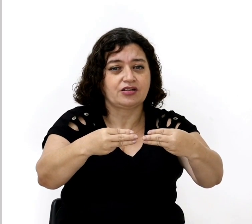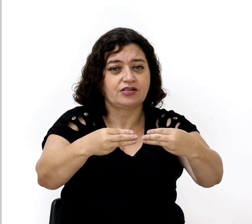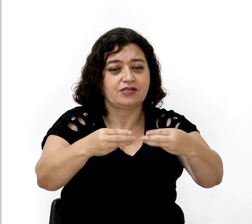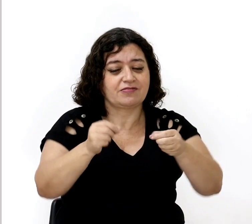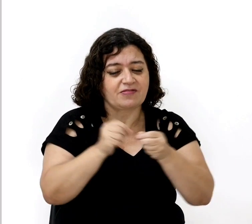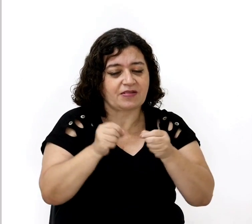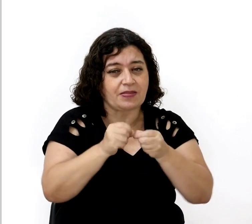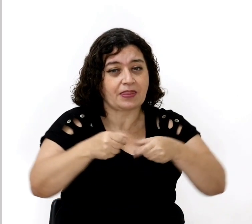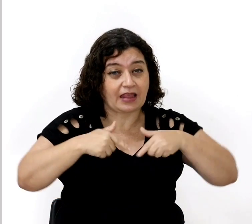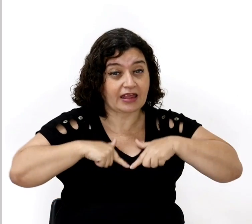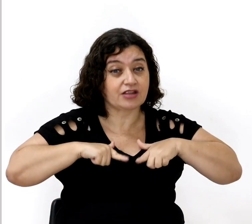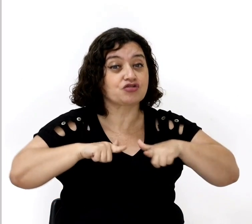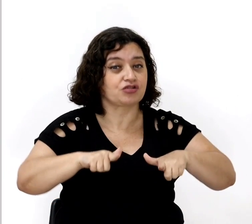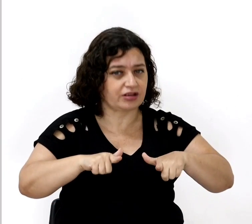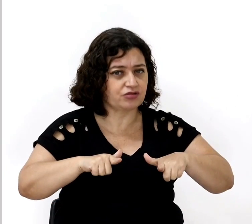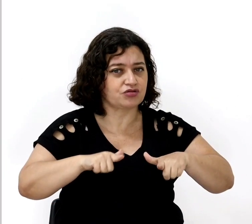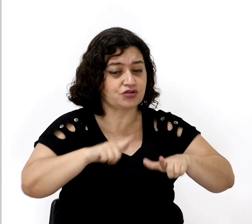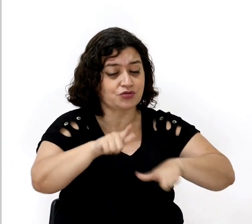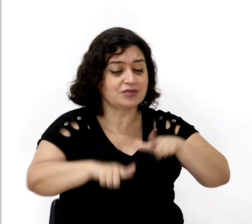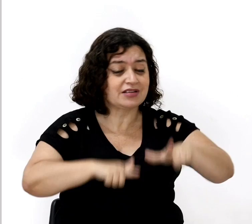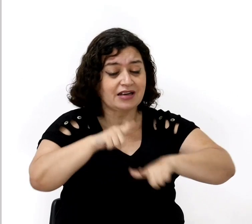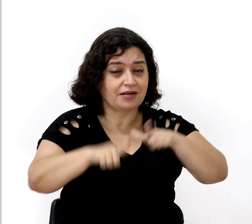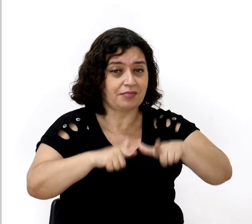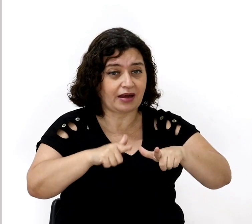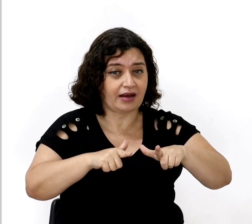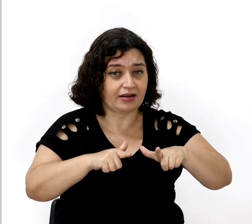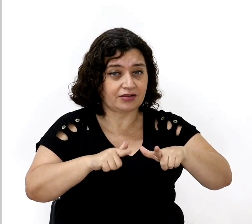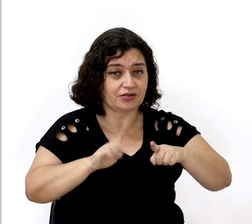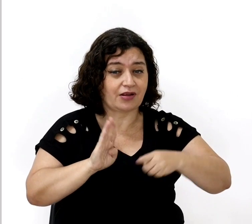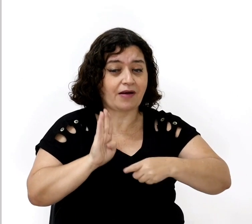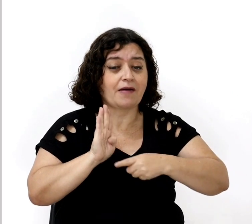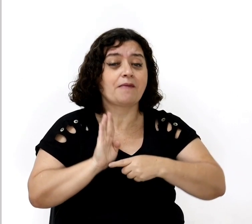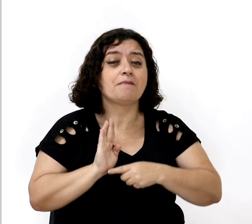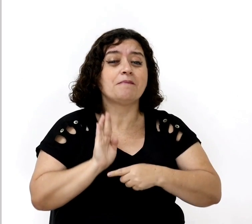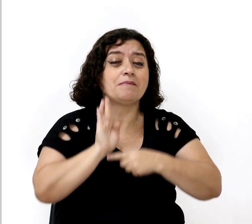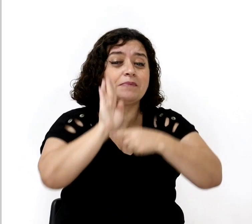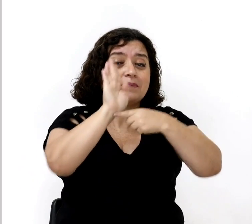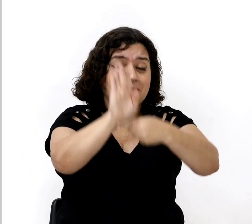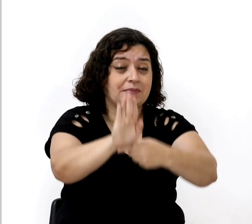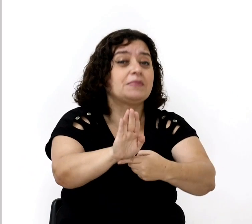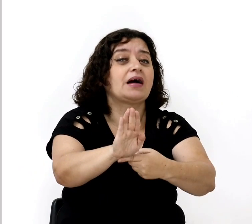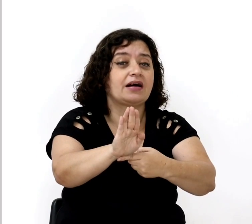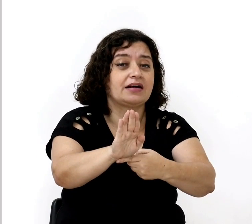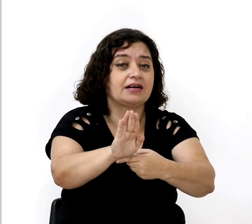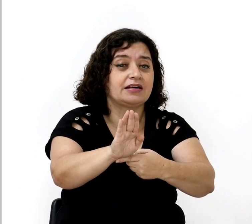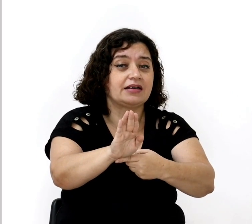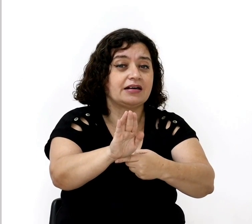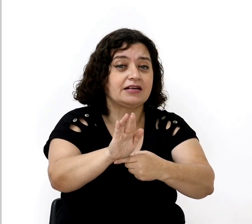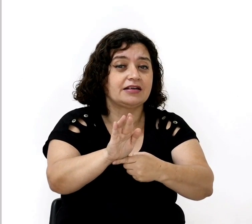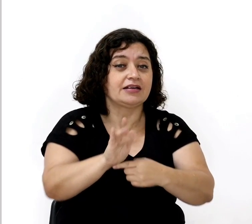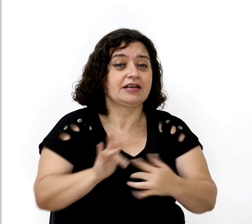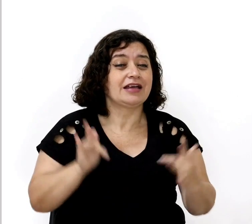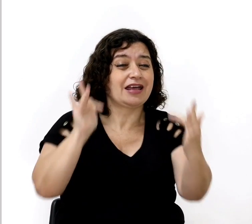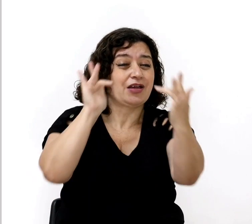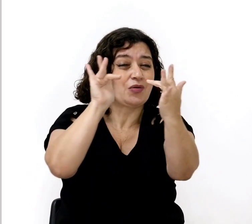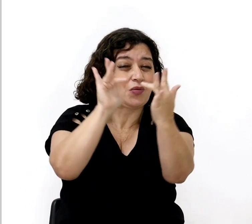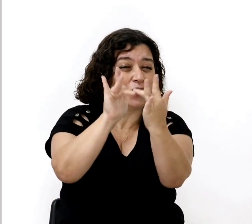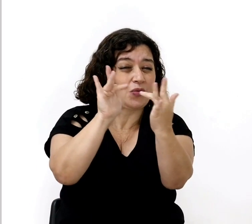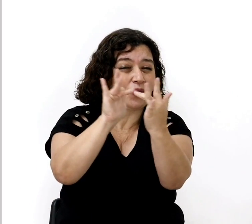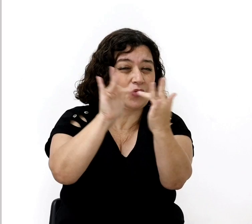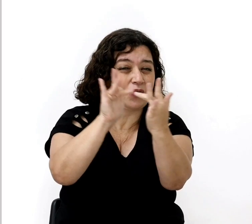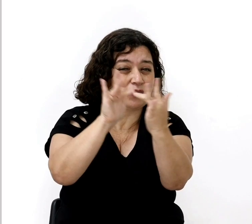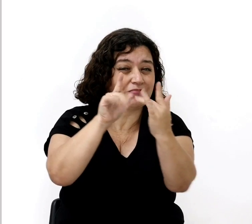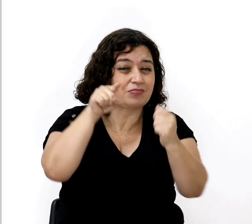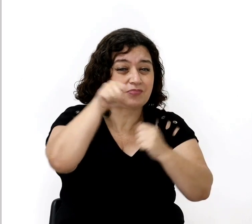algumas ações pontuais dos ministérios para com os de fora. Esse equilíbrio falta, sim. Então, a gente pensar mais